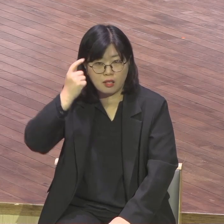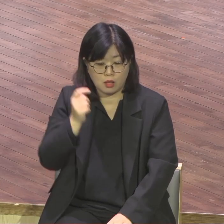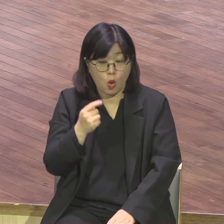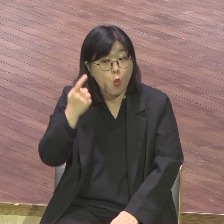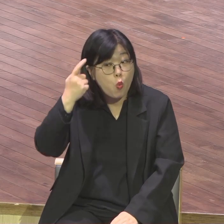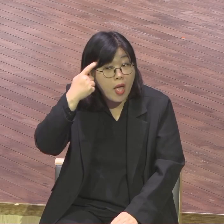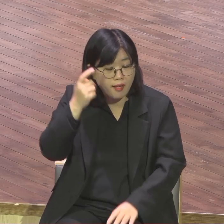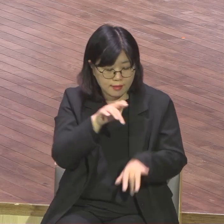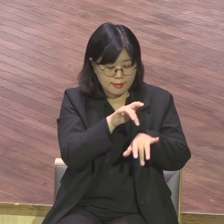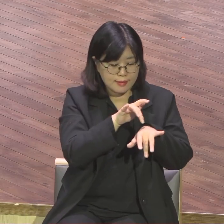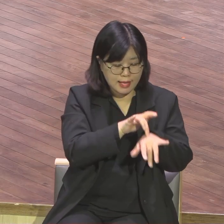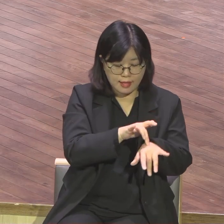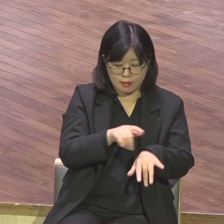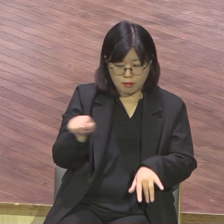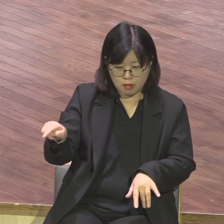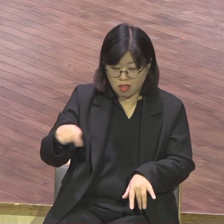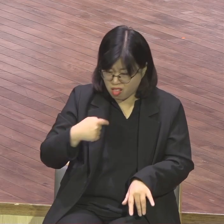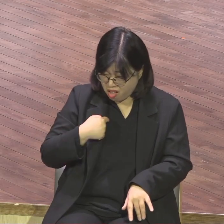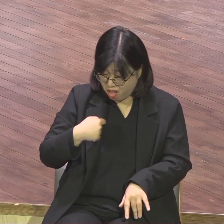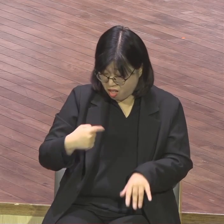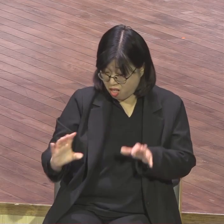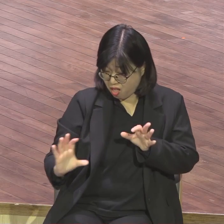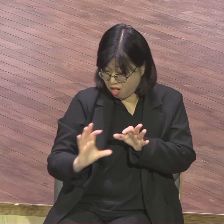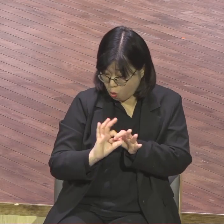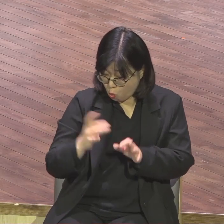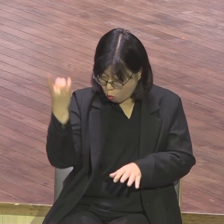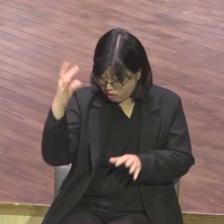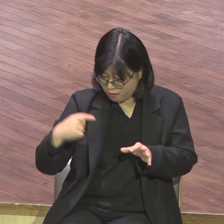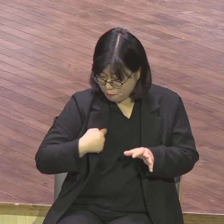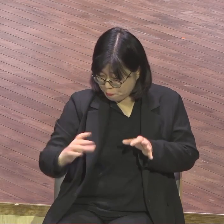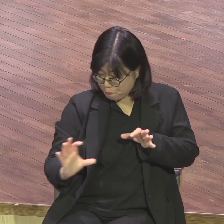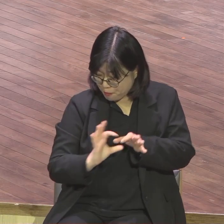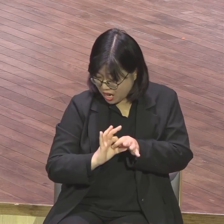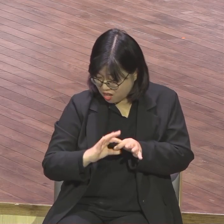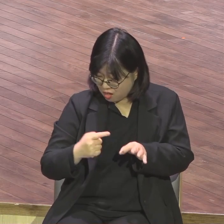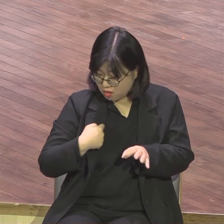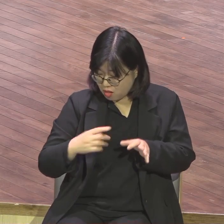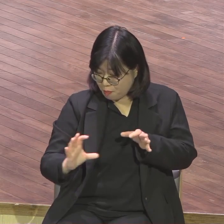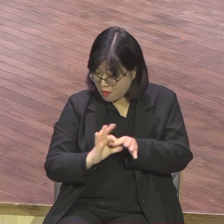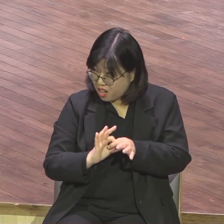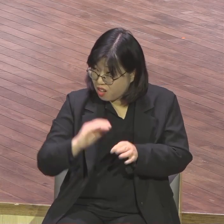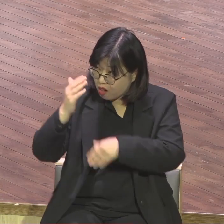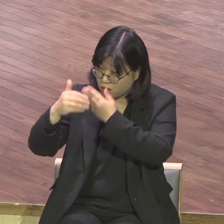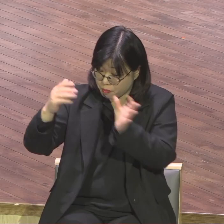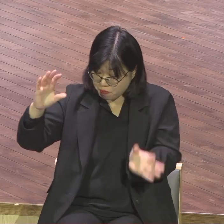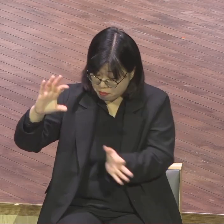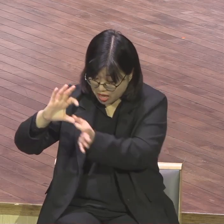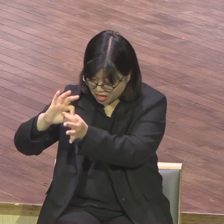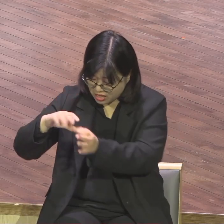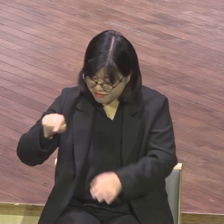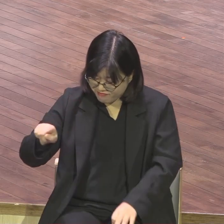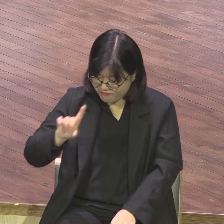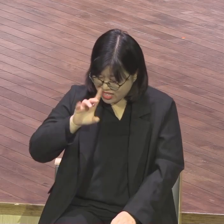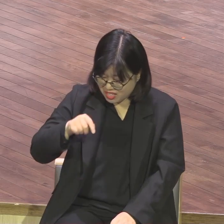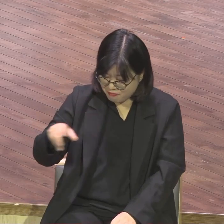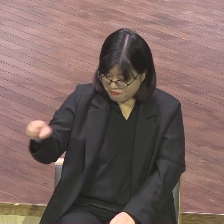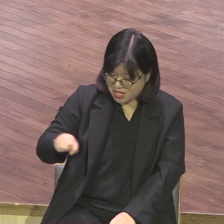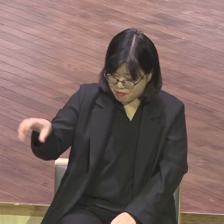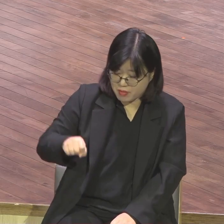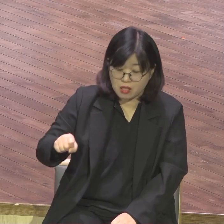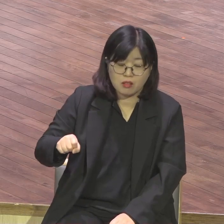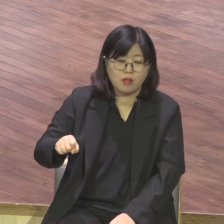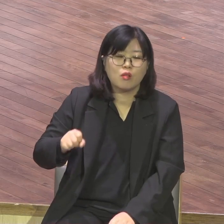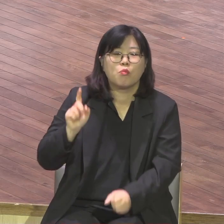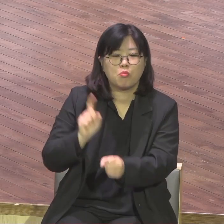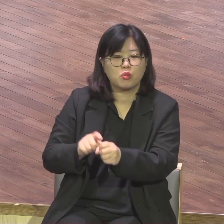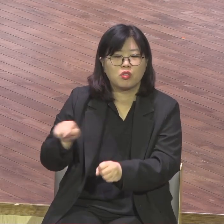문제 사건을 크고 작은 건 일으키기 시작합니다. 이때 중요한 것이 뭐냐? 바로